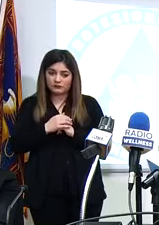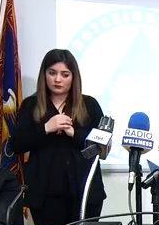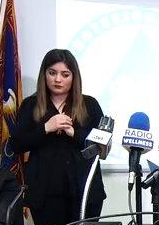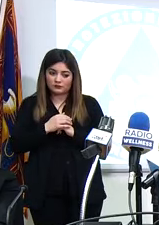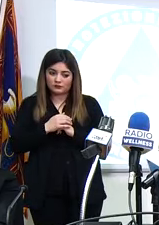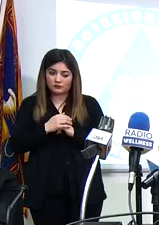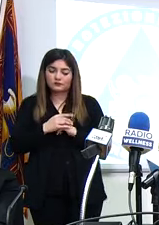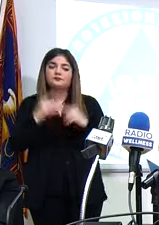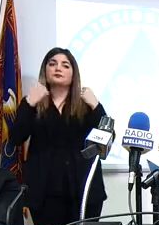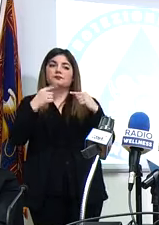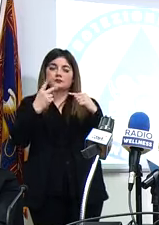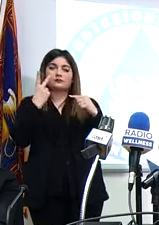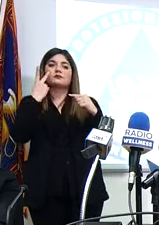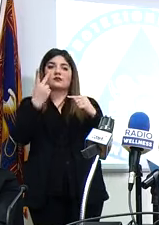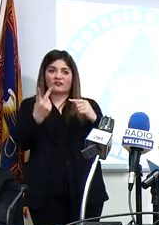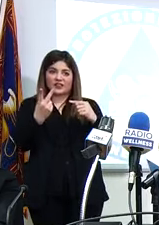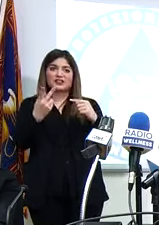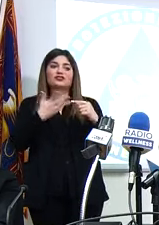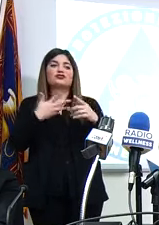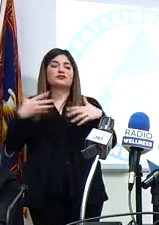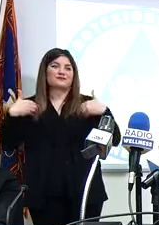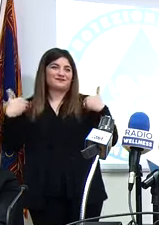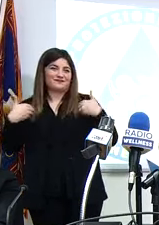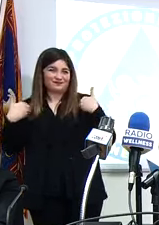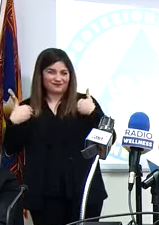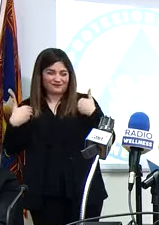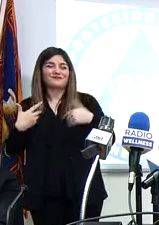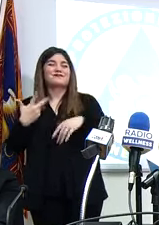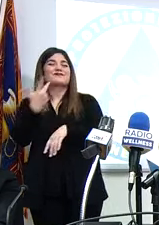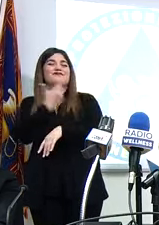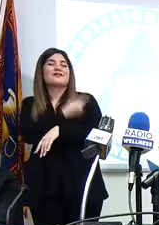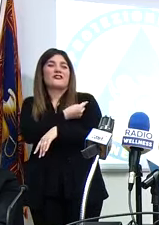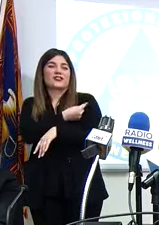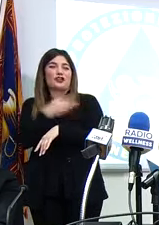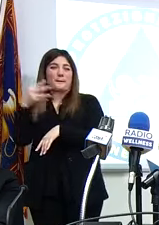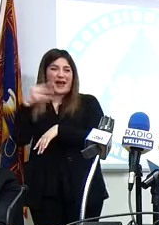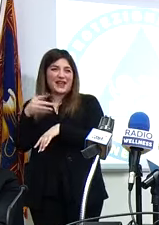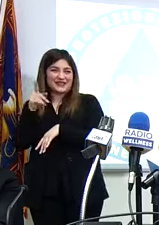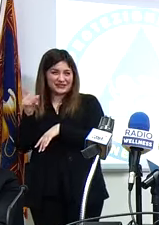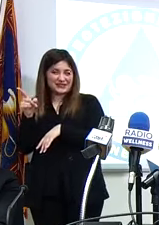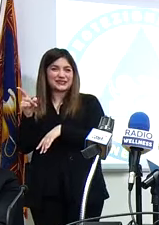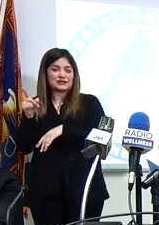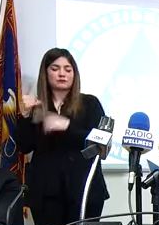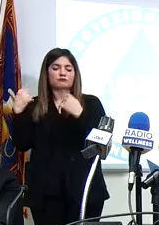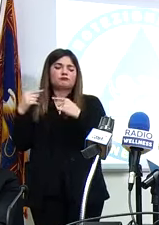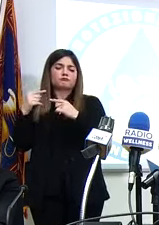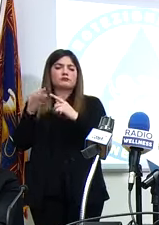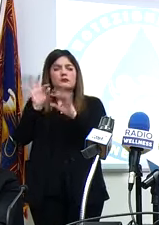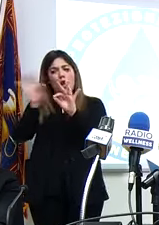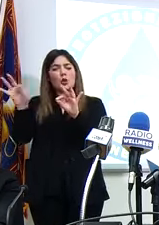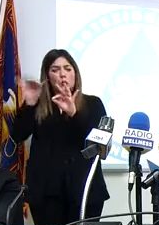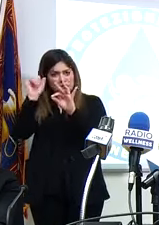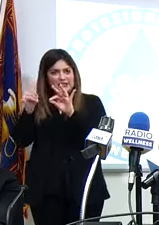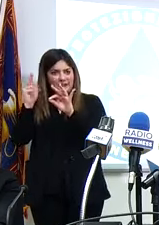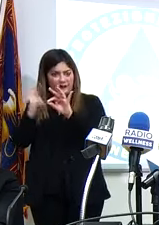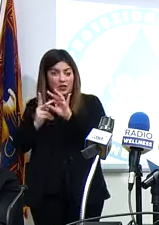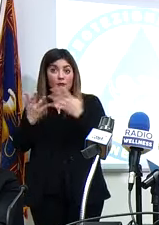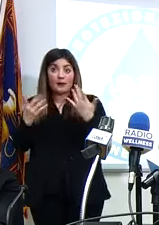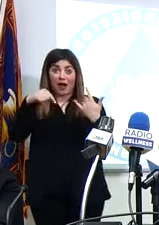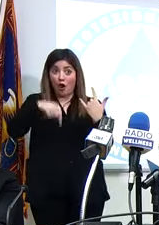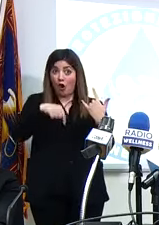col virus della MERS e con il vaccino in alcuni casi. Ecco, il dato interessante è che anche qui abbiamo